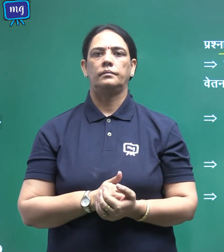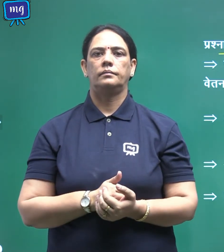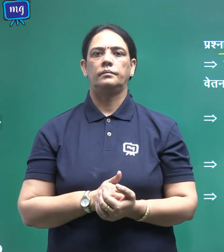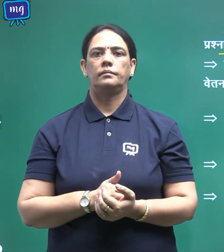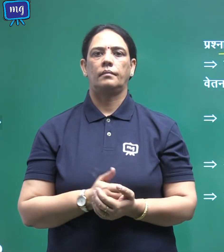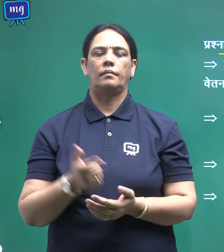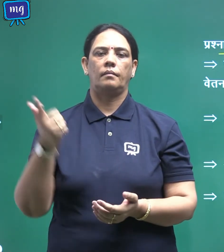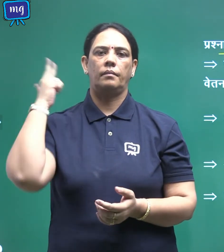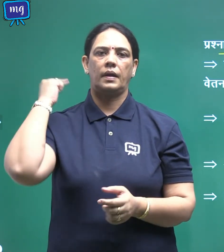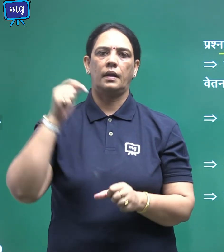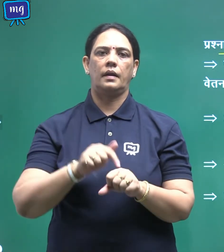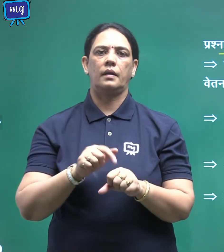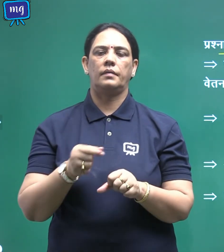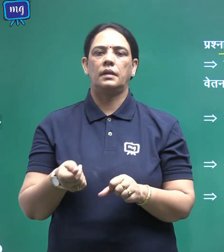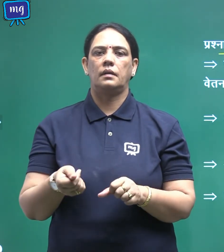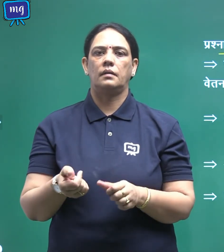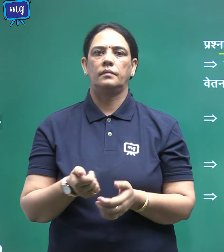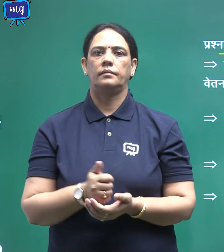पूर्व का वेतन